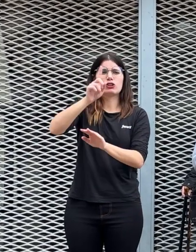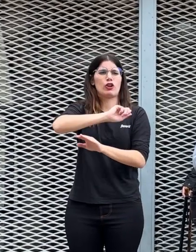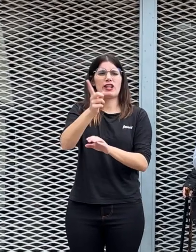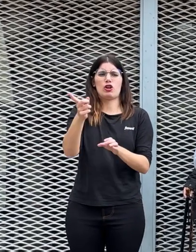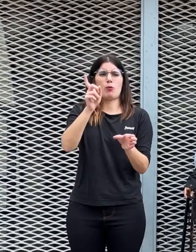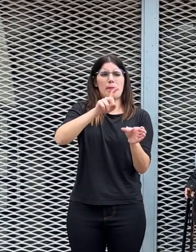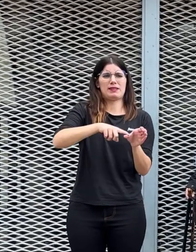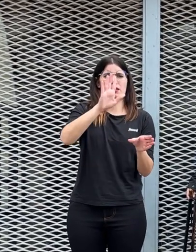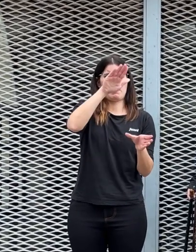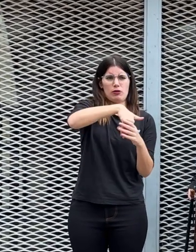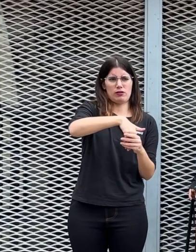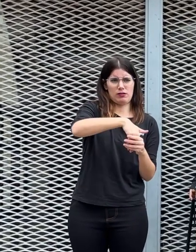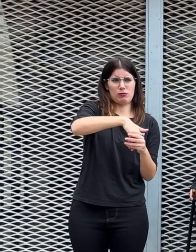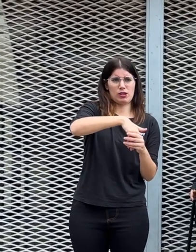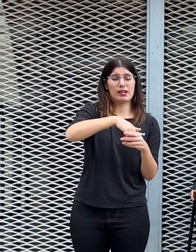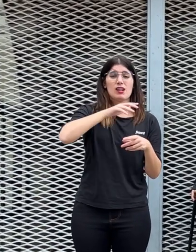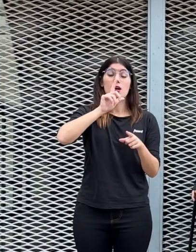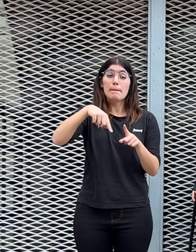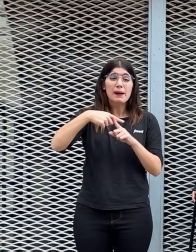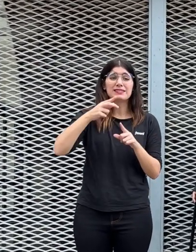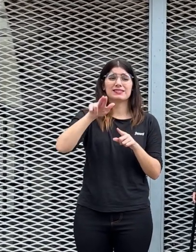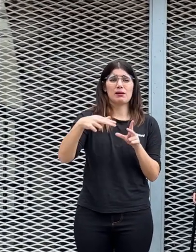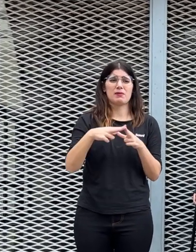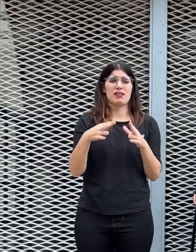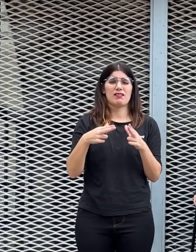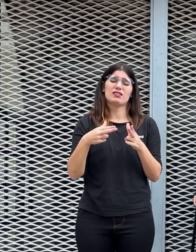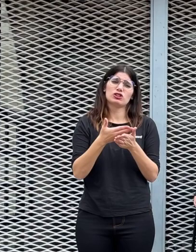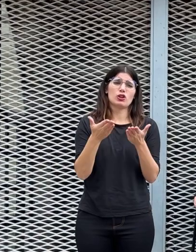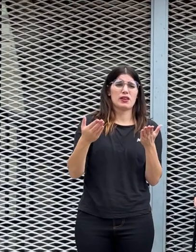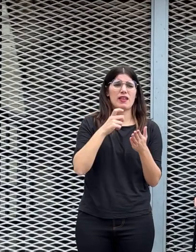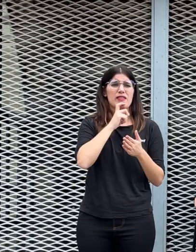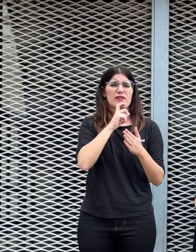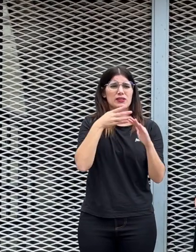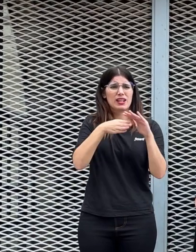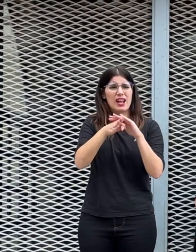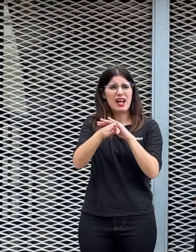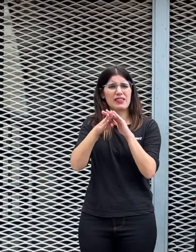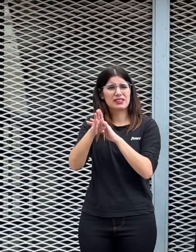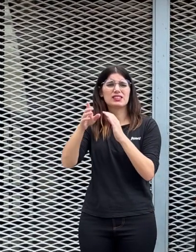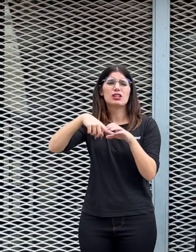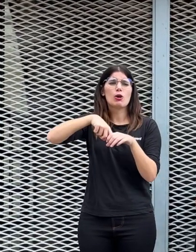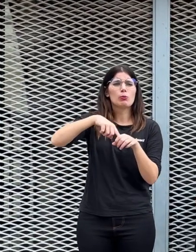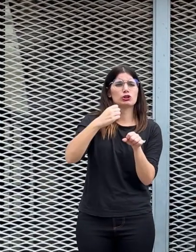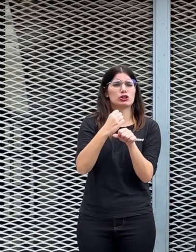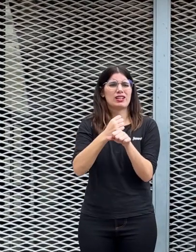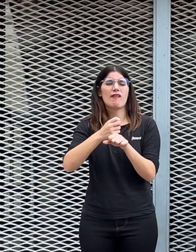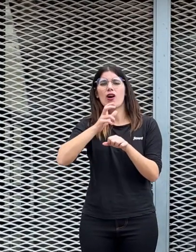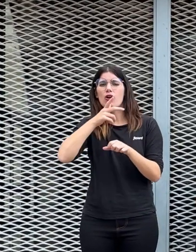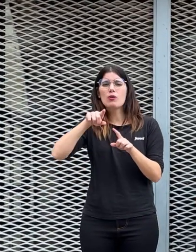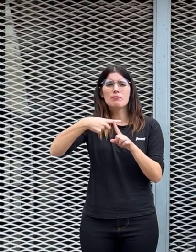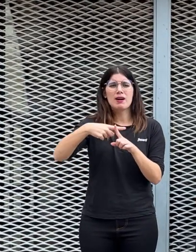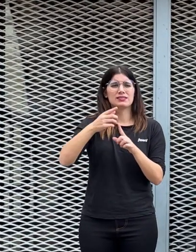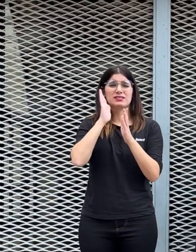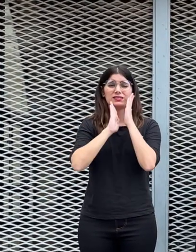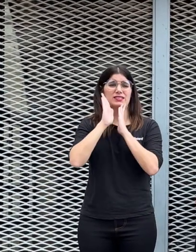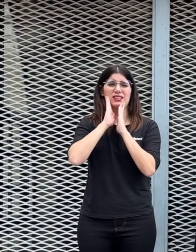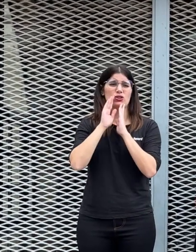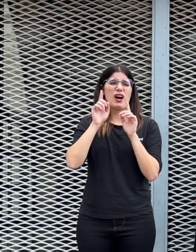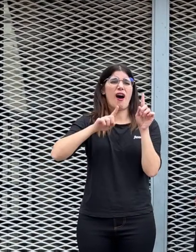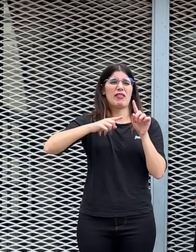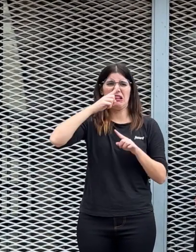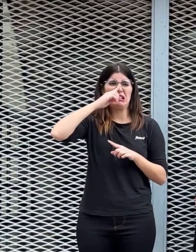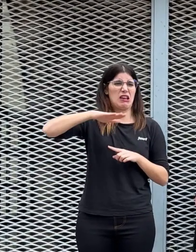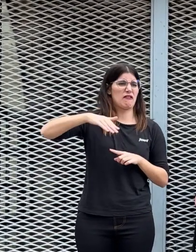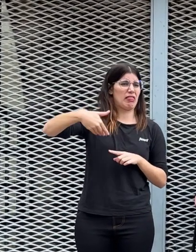participació activa en la societat i en la dificultat per accedir als nostres drets que rebem en nombroses ocasions un tracte infantil